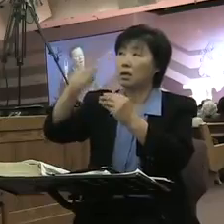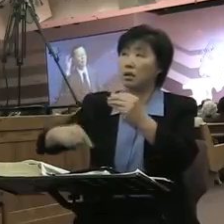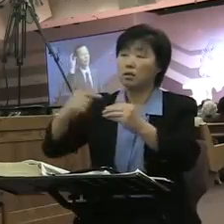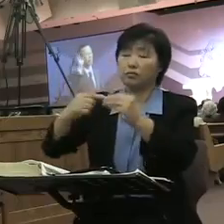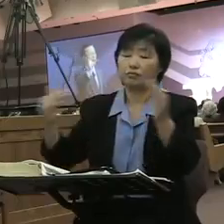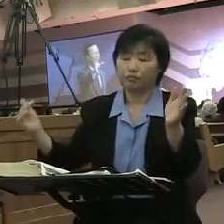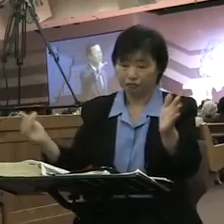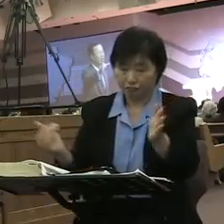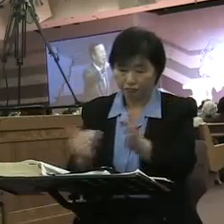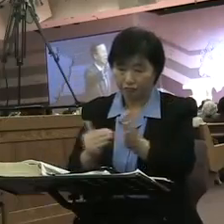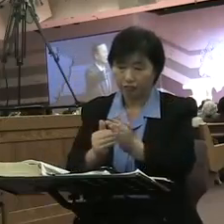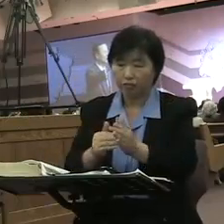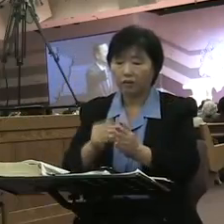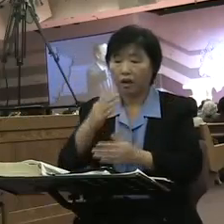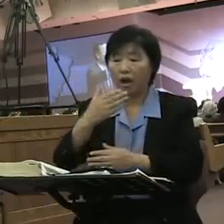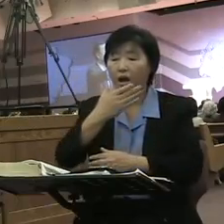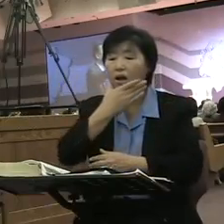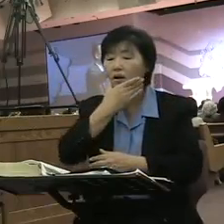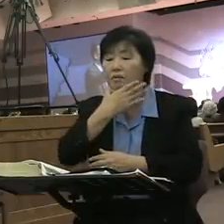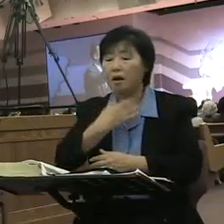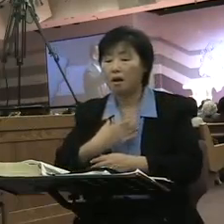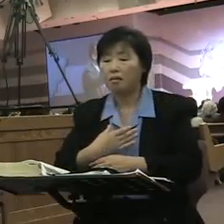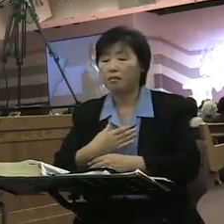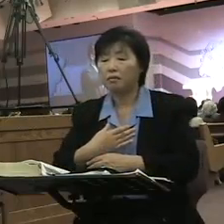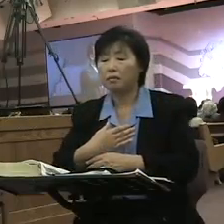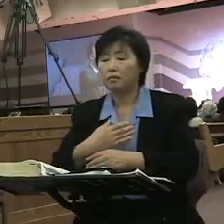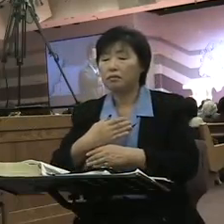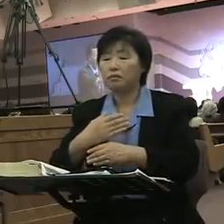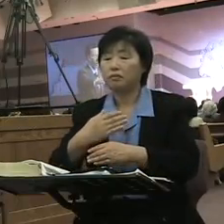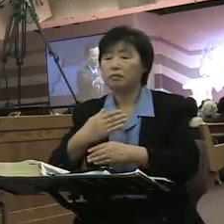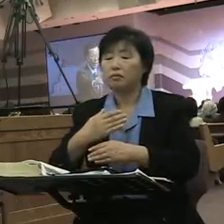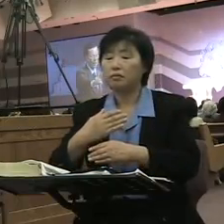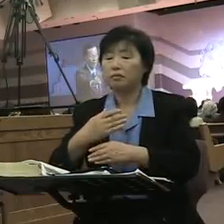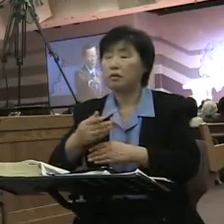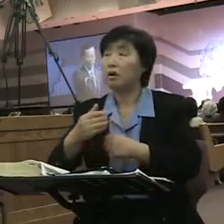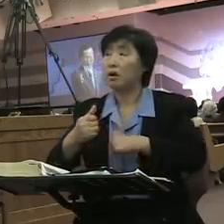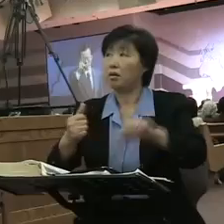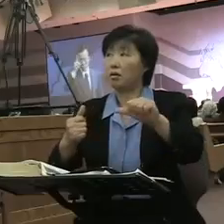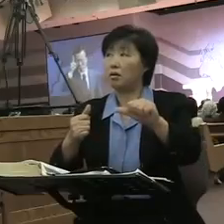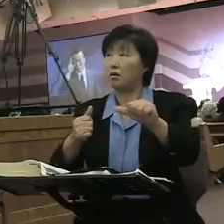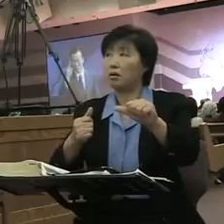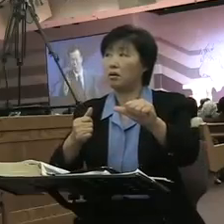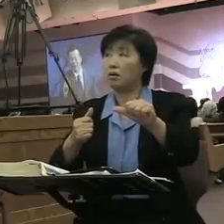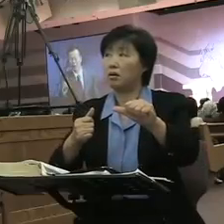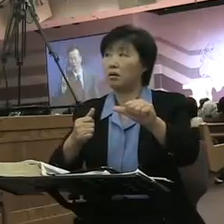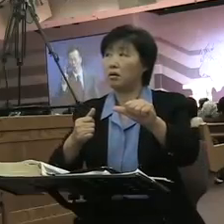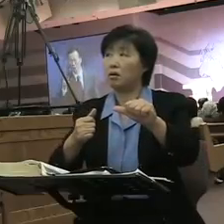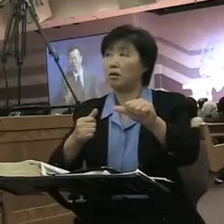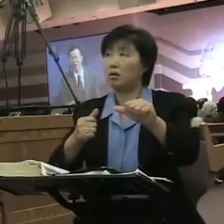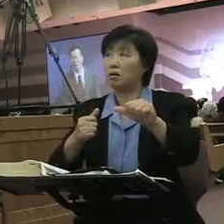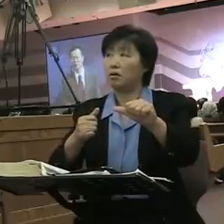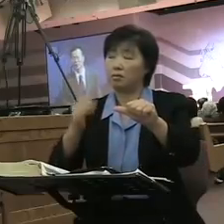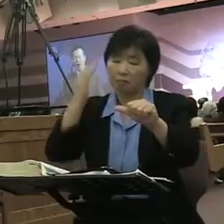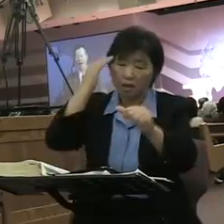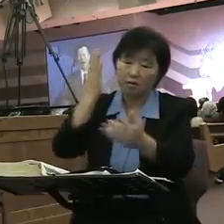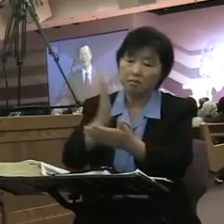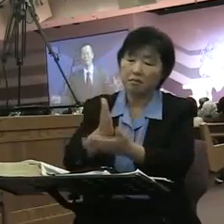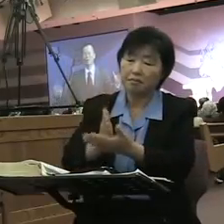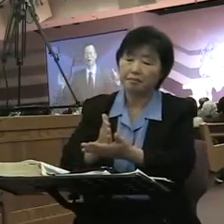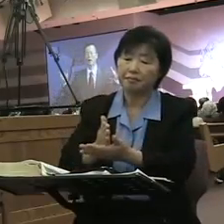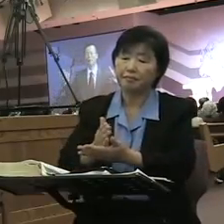하나님께서 아브라함의 손을 막고 네 아들을 해치지 말라, 너의 순종을 보았노니 됐노라